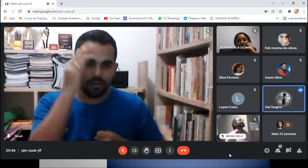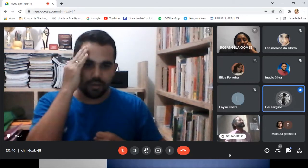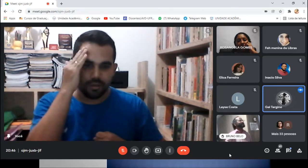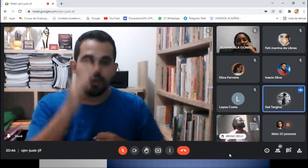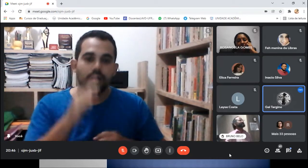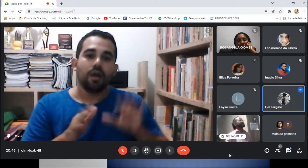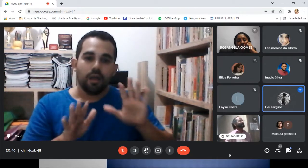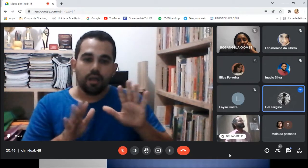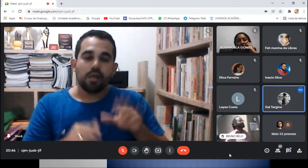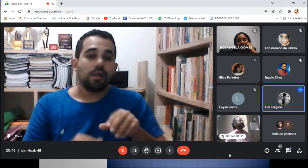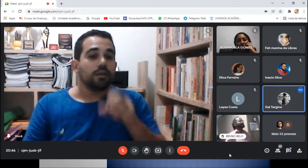linguística.